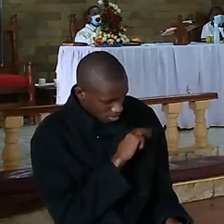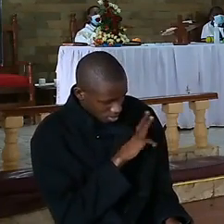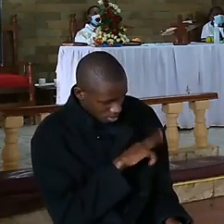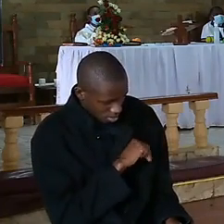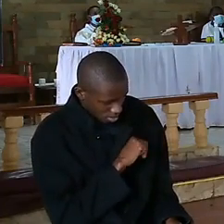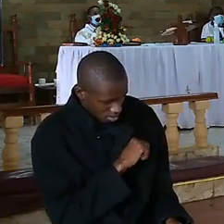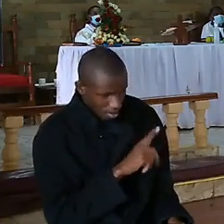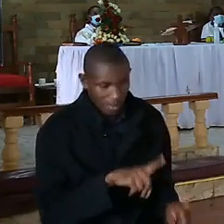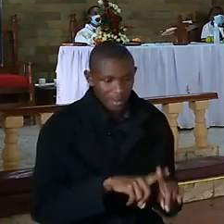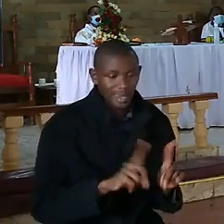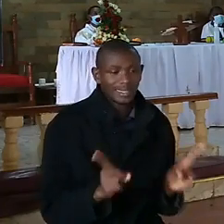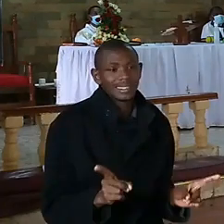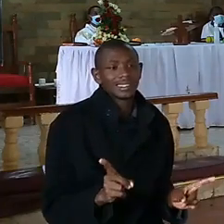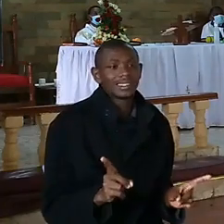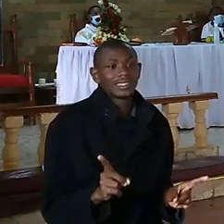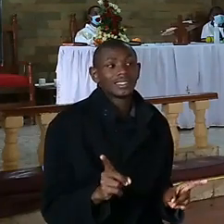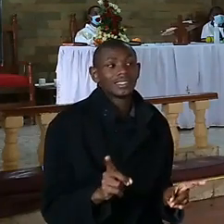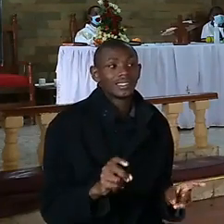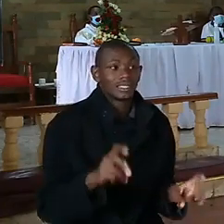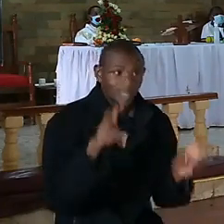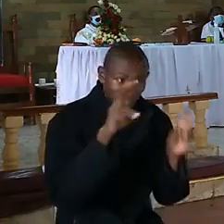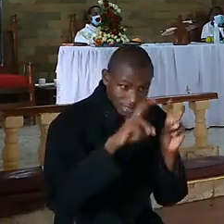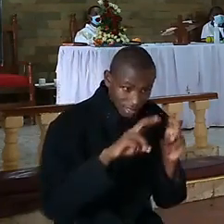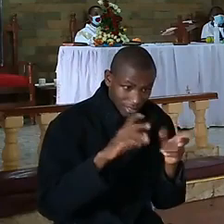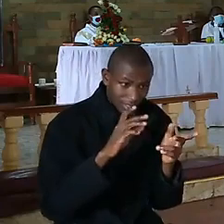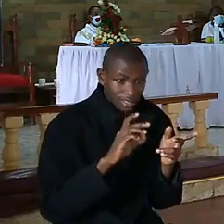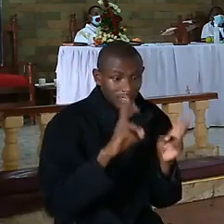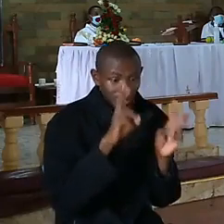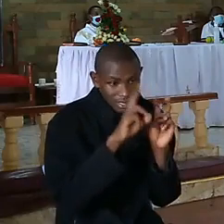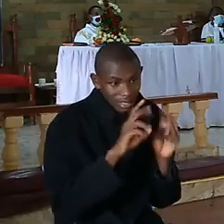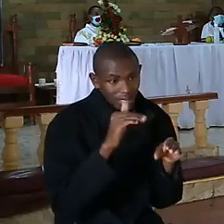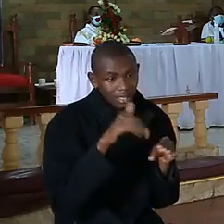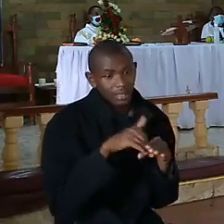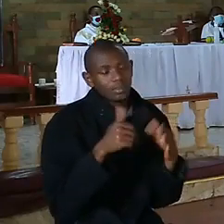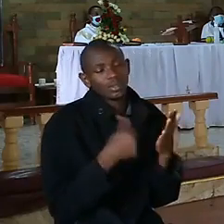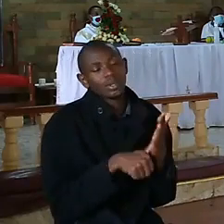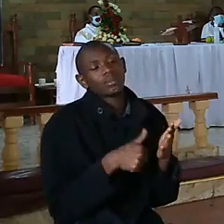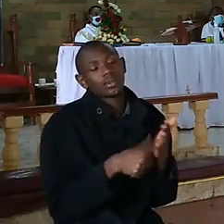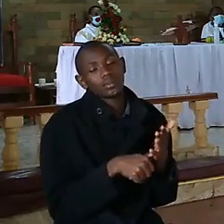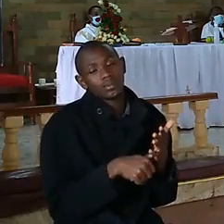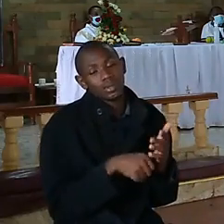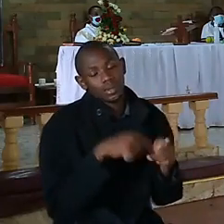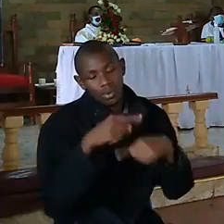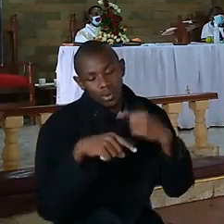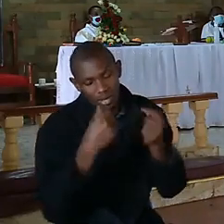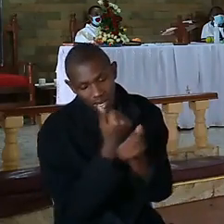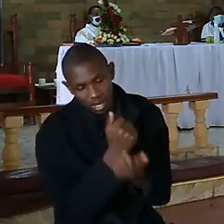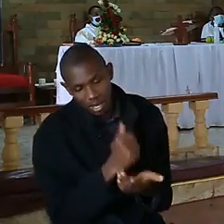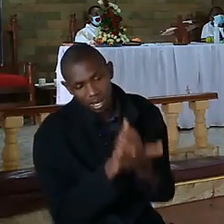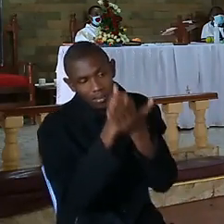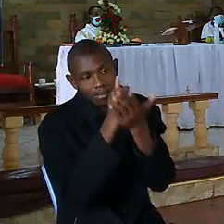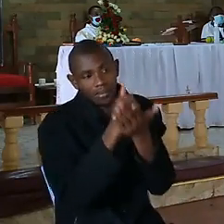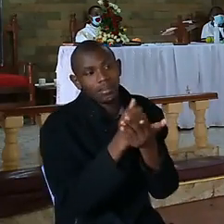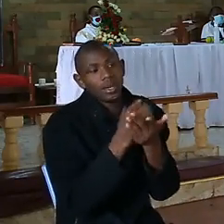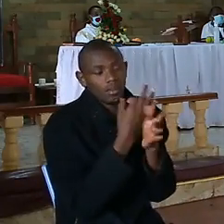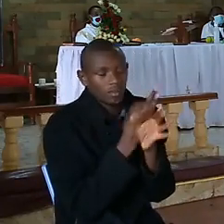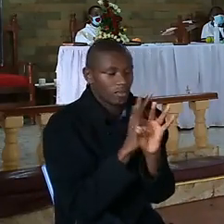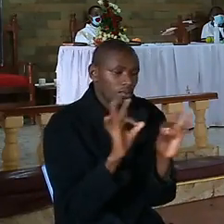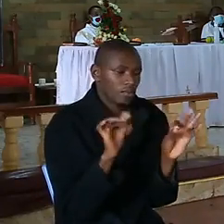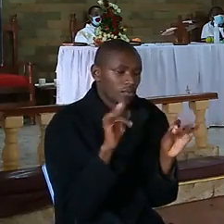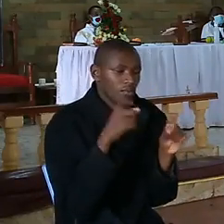no agĩkia rĩrĩa onire marĩ ũgwati-inĩ na rĩrĩa onire me mathĩna-inĩ nĩ athire kũmateithũra na akĩmaruta ruo-inĩ rũu